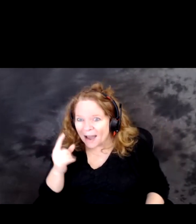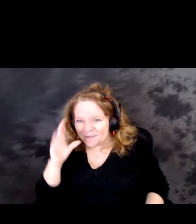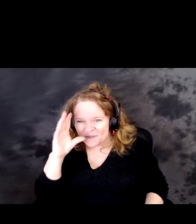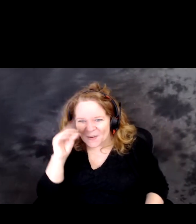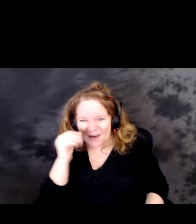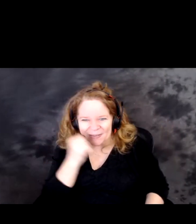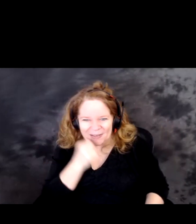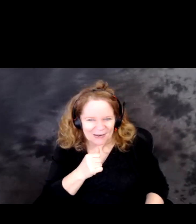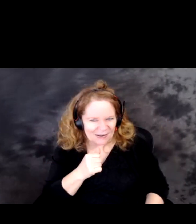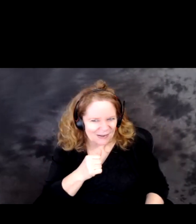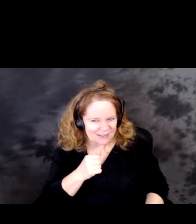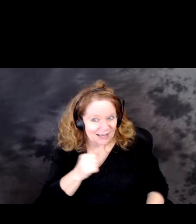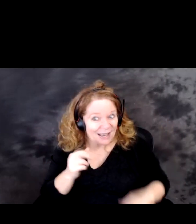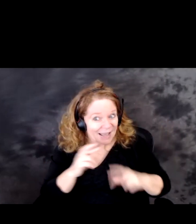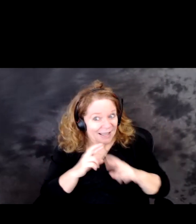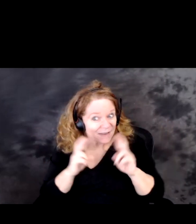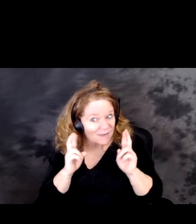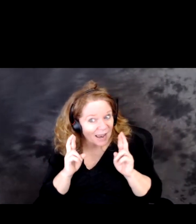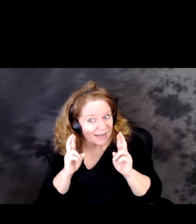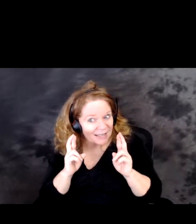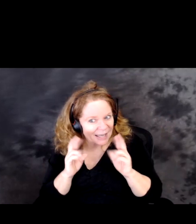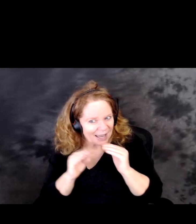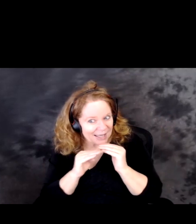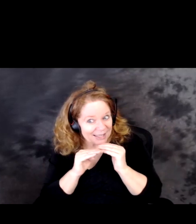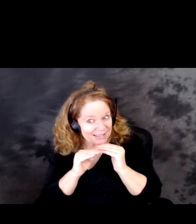Ahí vamos. ¿Listos?